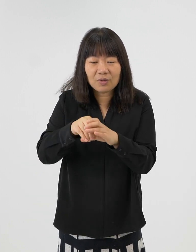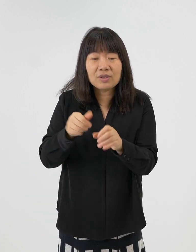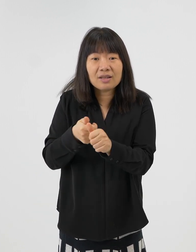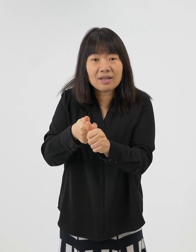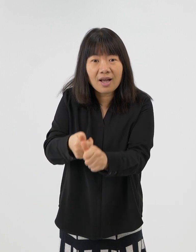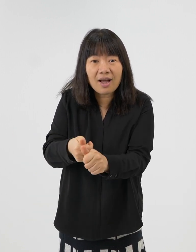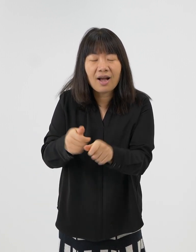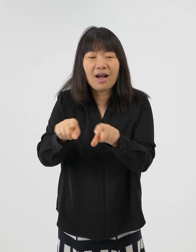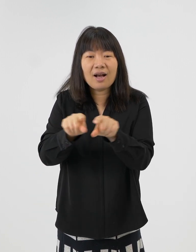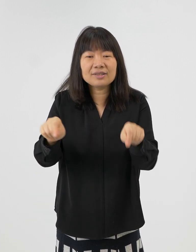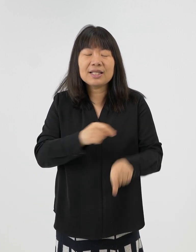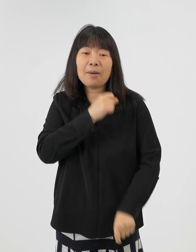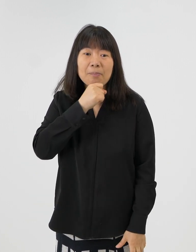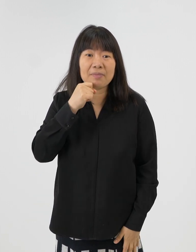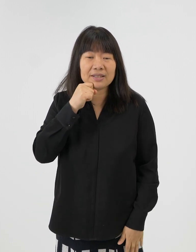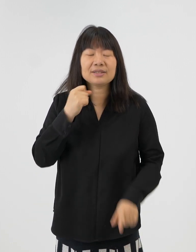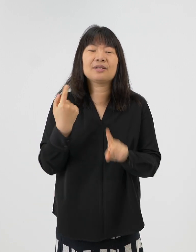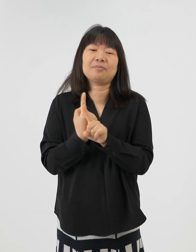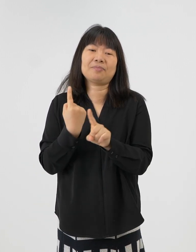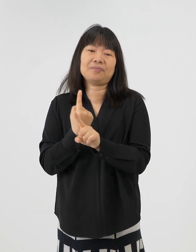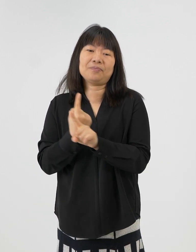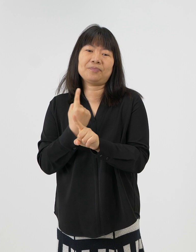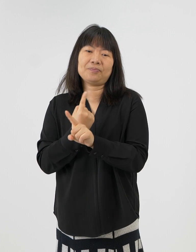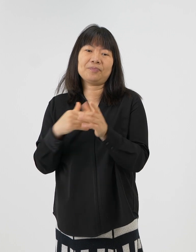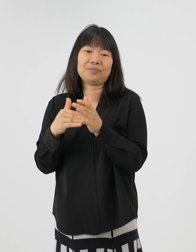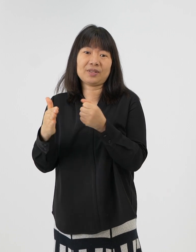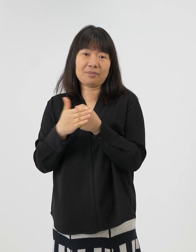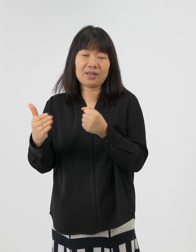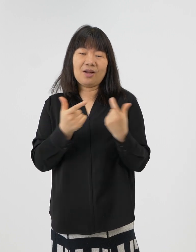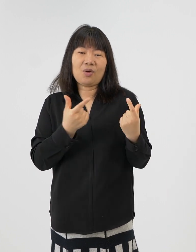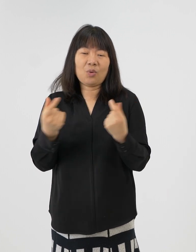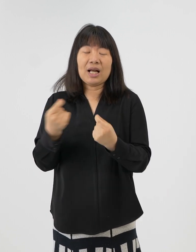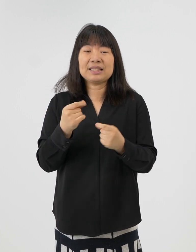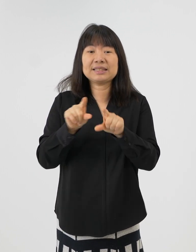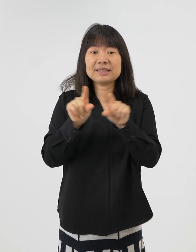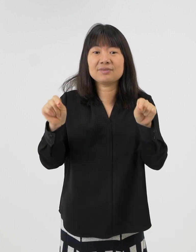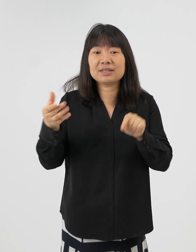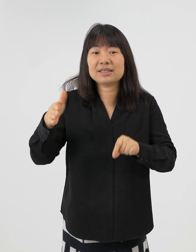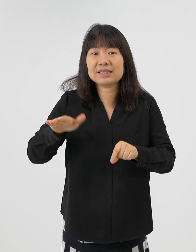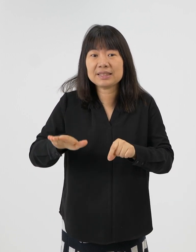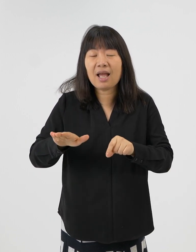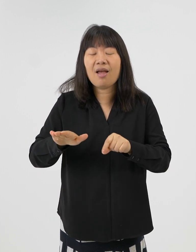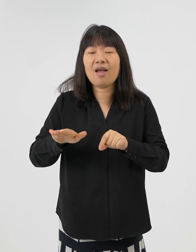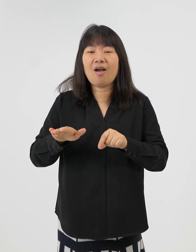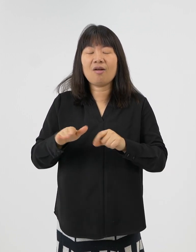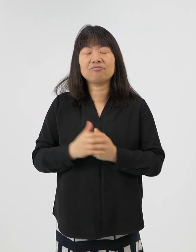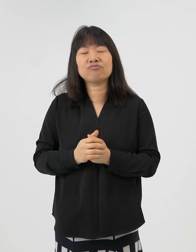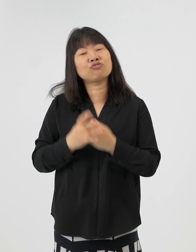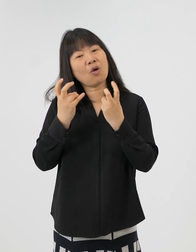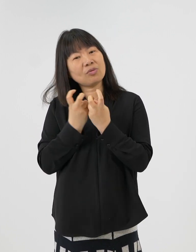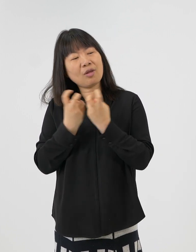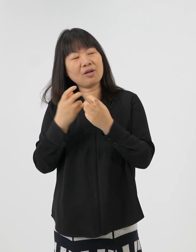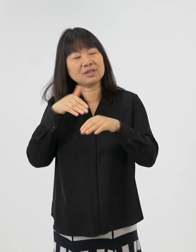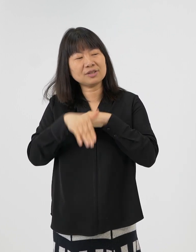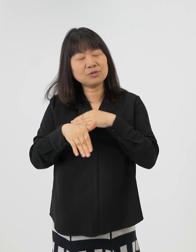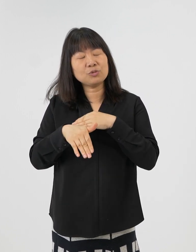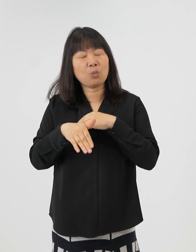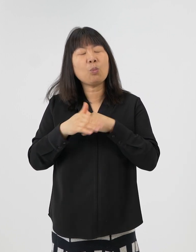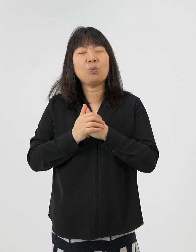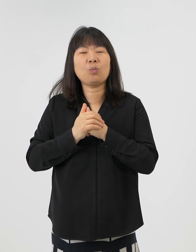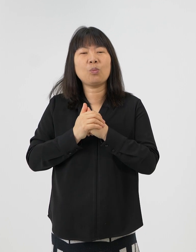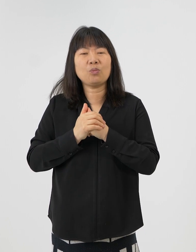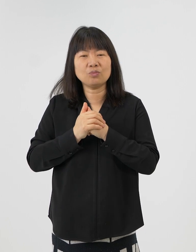또 음식 맛이 또 달라지잖아요. 뭐 똑같은 음식인데 디스플레이를 어떻게 했느냐에 따라서 또 음식